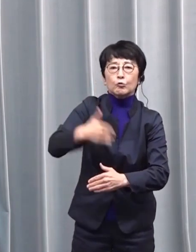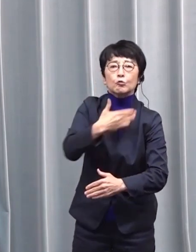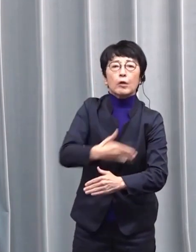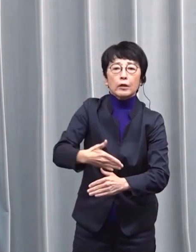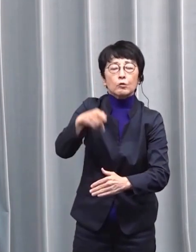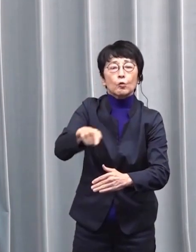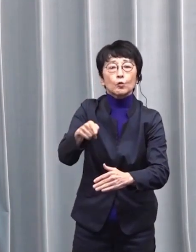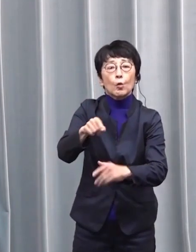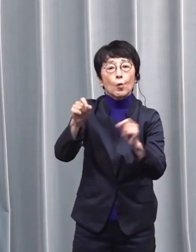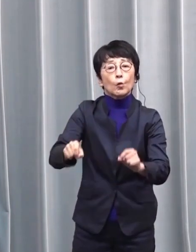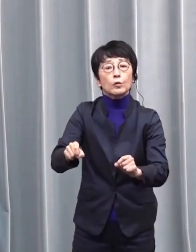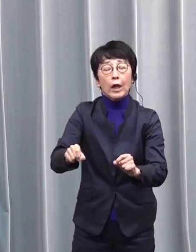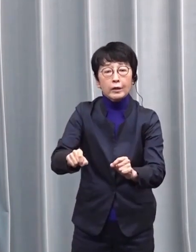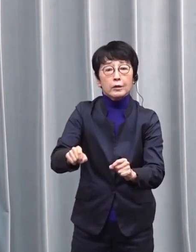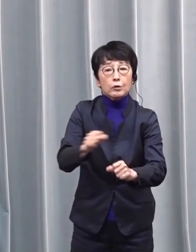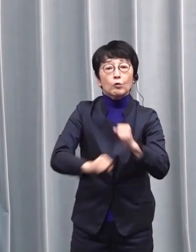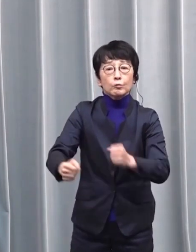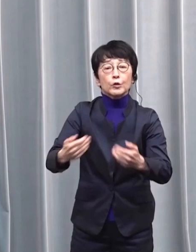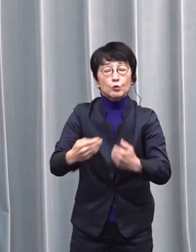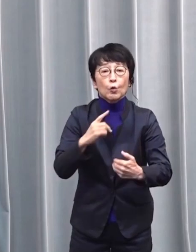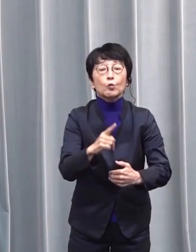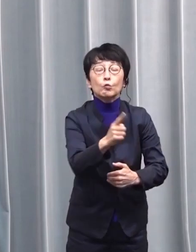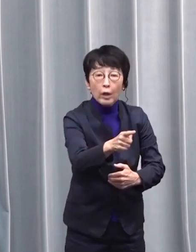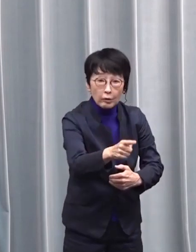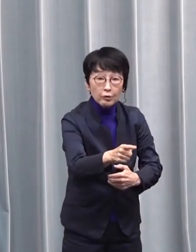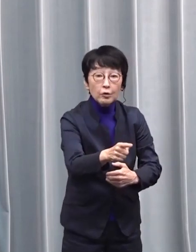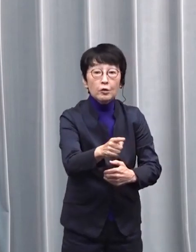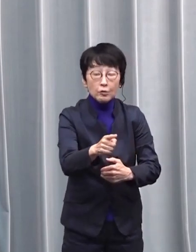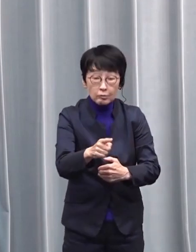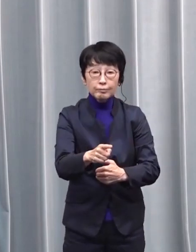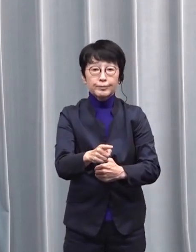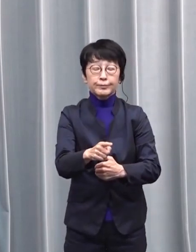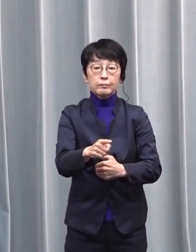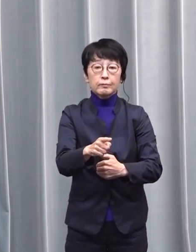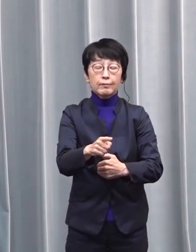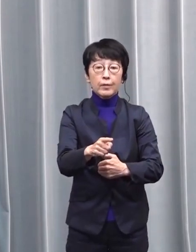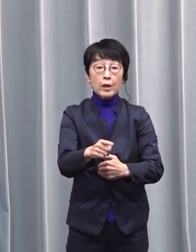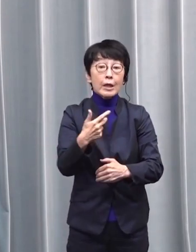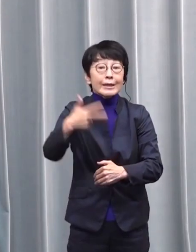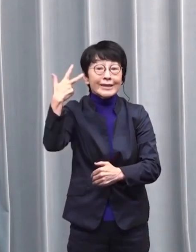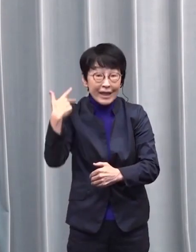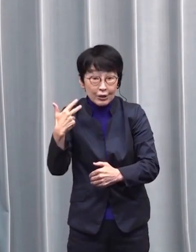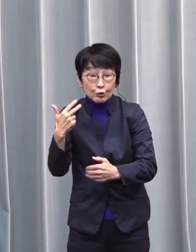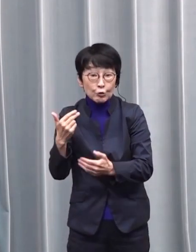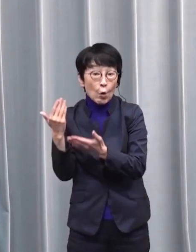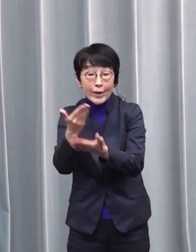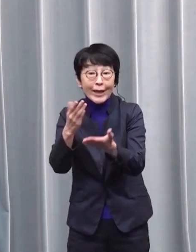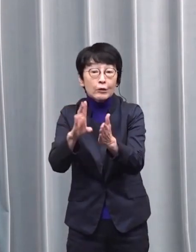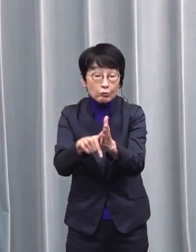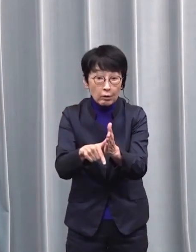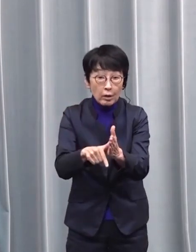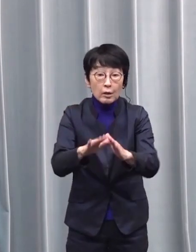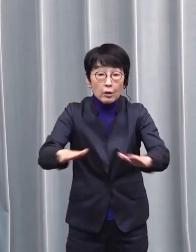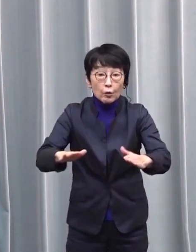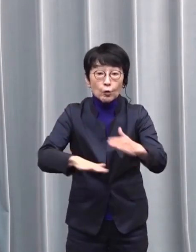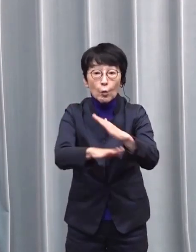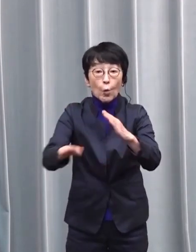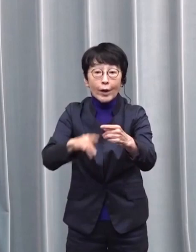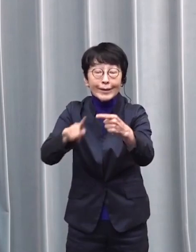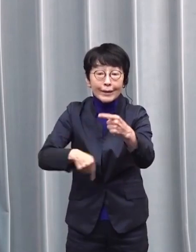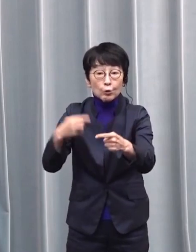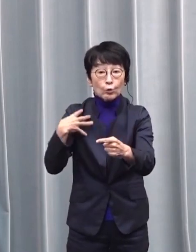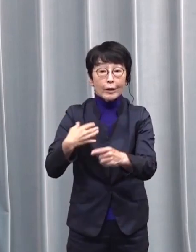組めと言っているけれど、ヒアリングさえしないというお話を言及されていました。で先週のヒアリングでは、こども家庭庁の担当者